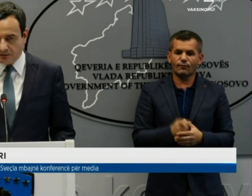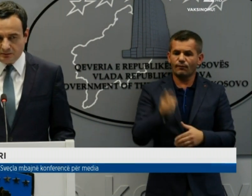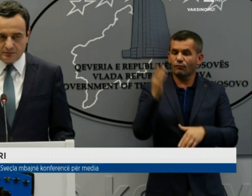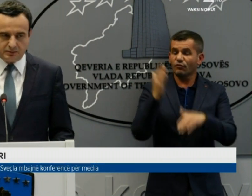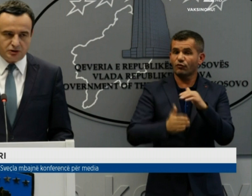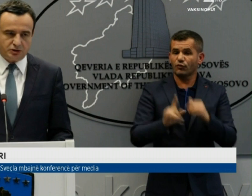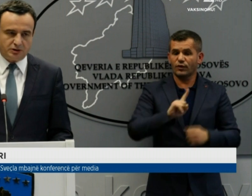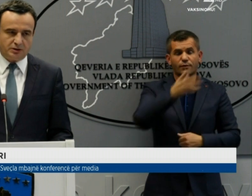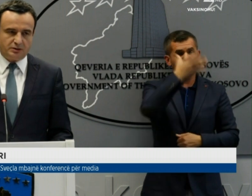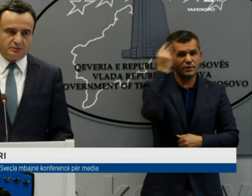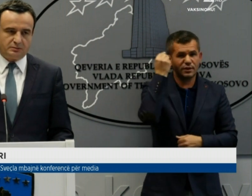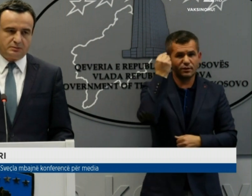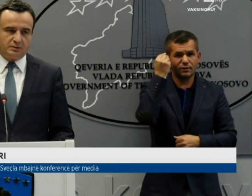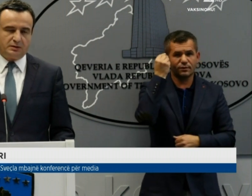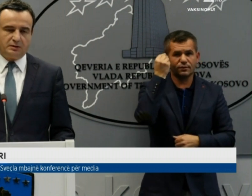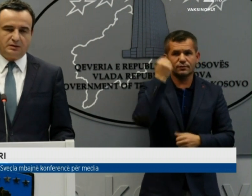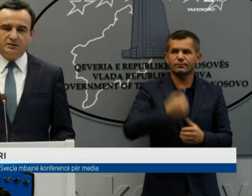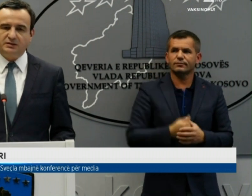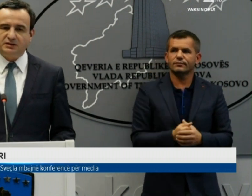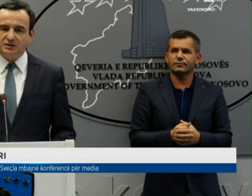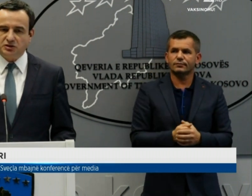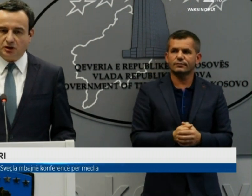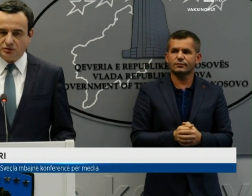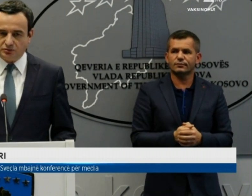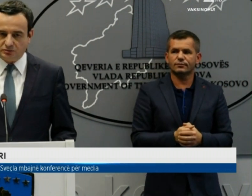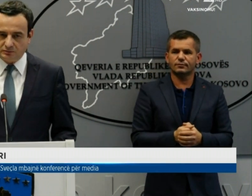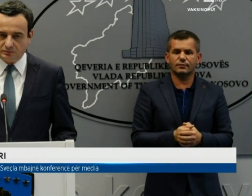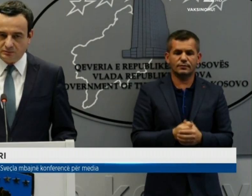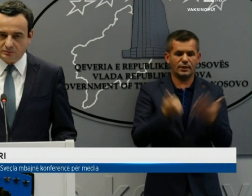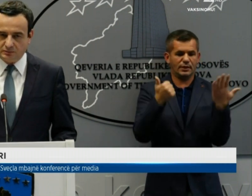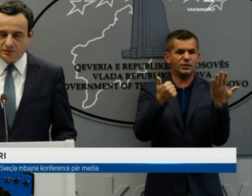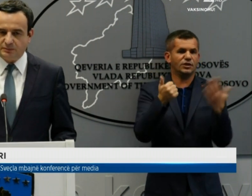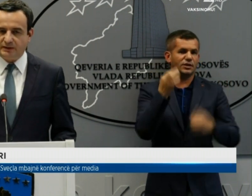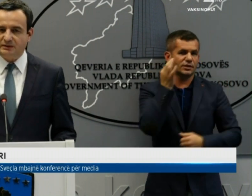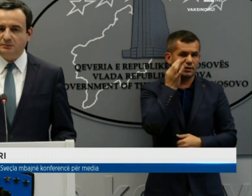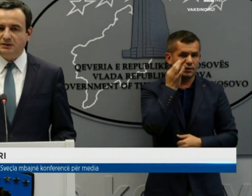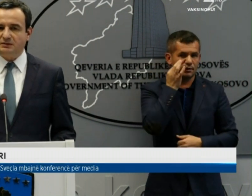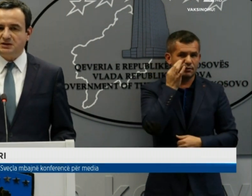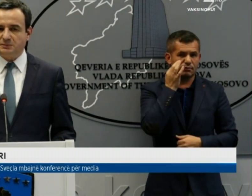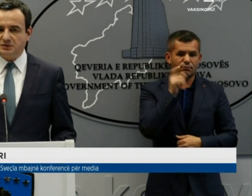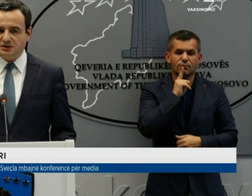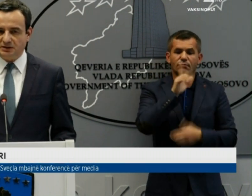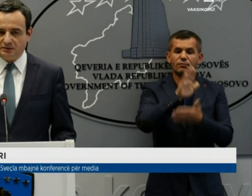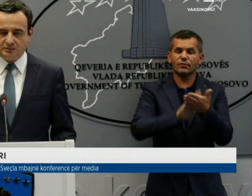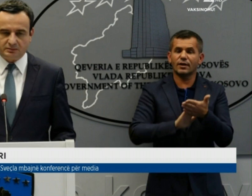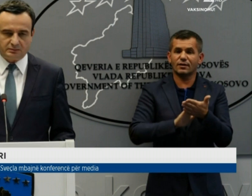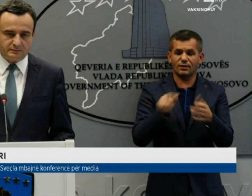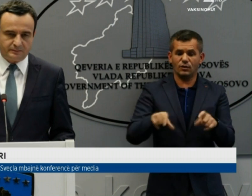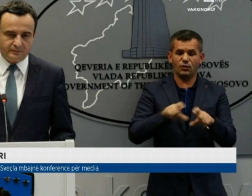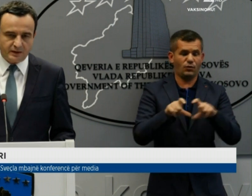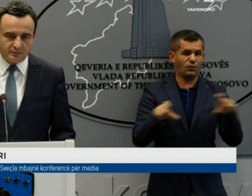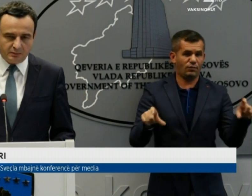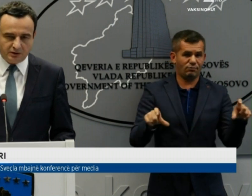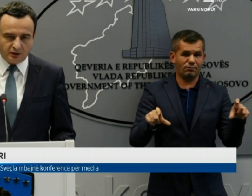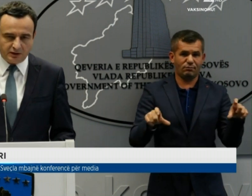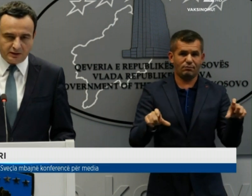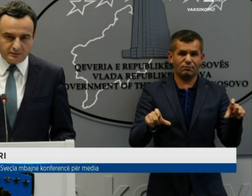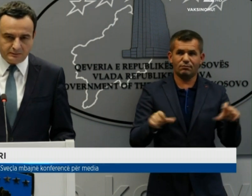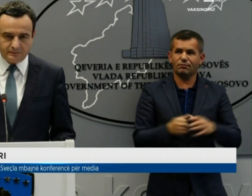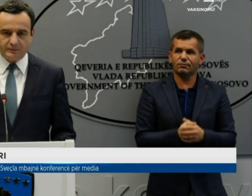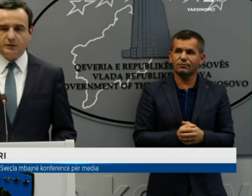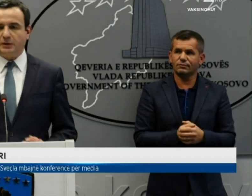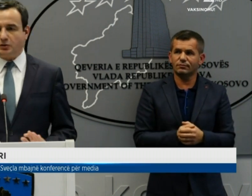harroni që në ditën e 6 të zbatimit të reciprocitetit me